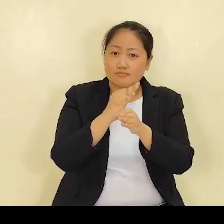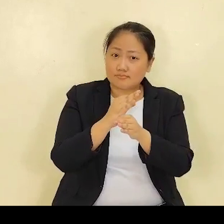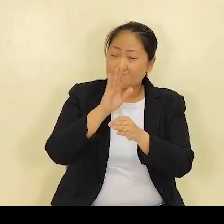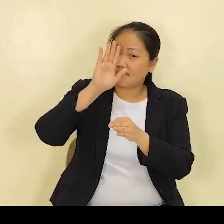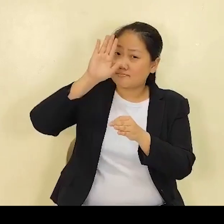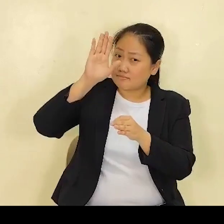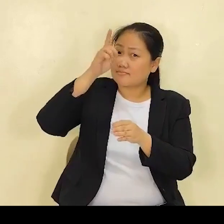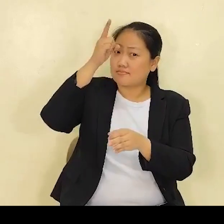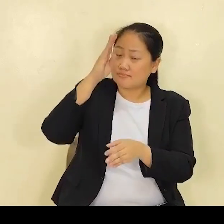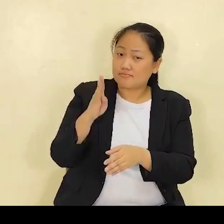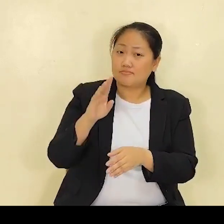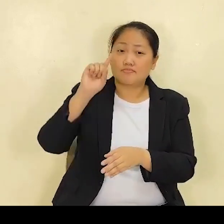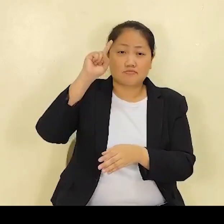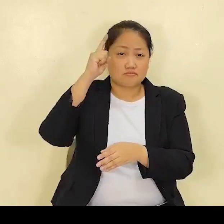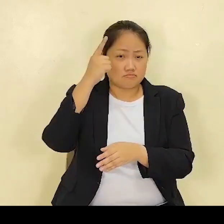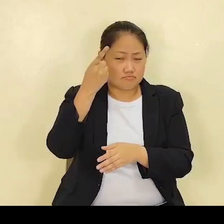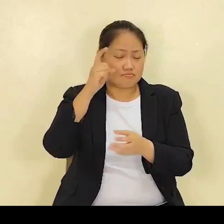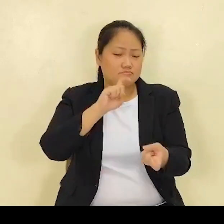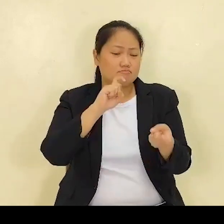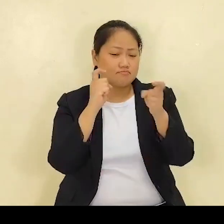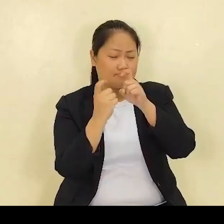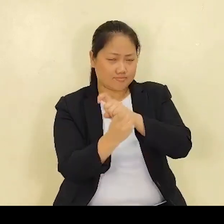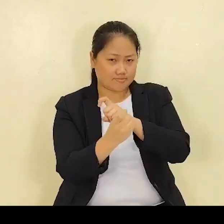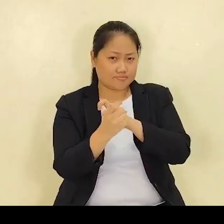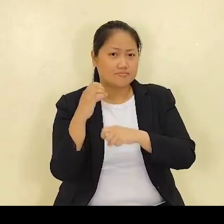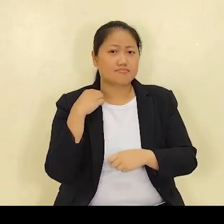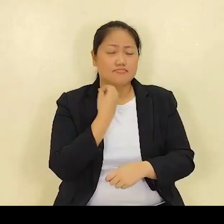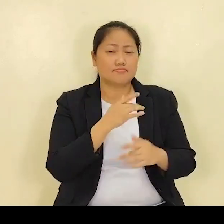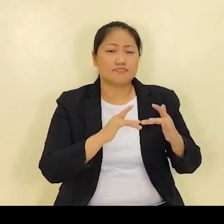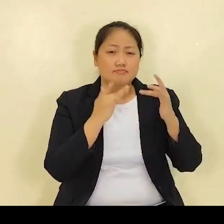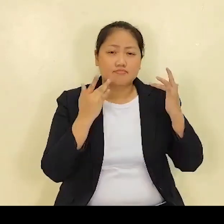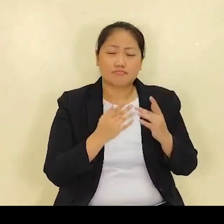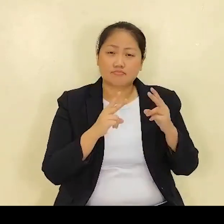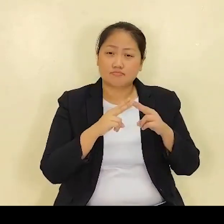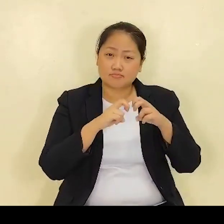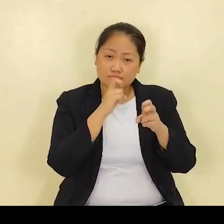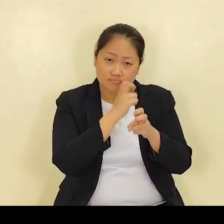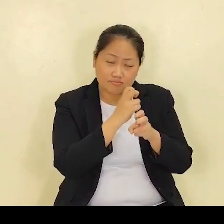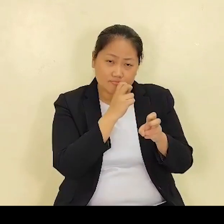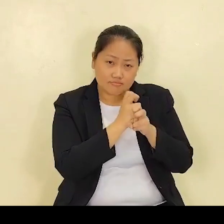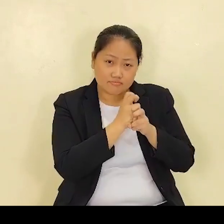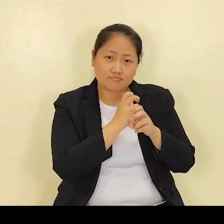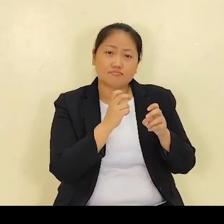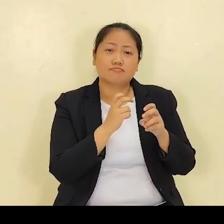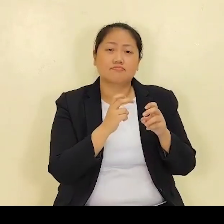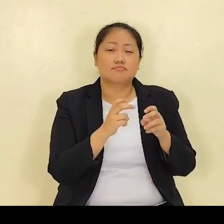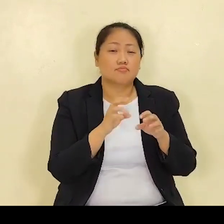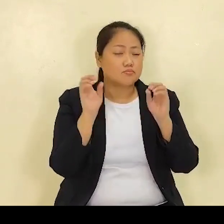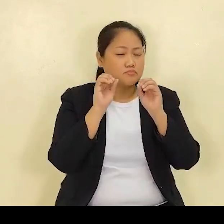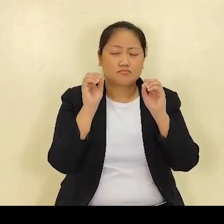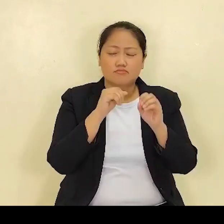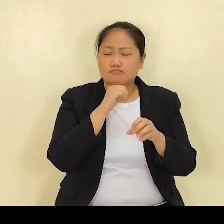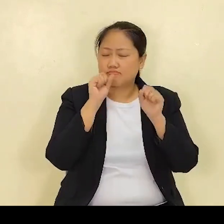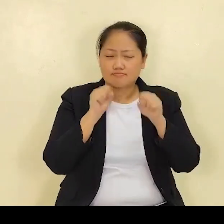natin sa Diyos na tanging makakapagpabago ng ating puso, kahit tumigas na ito, walang